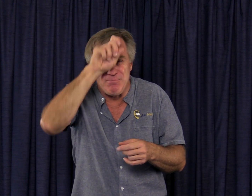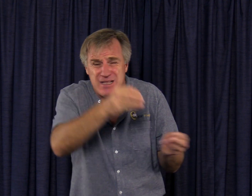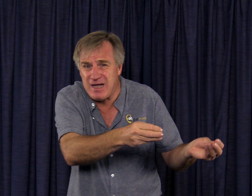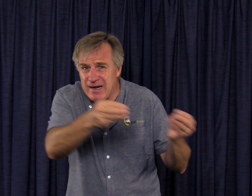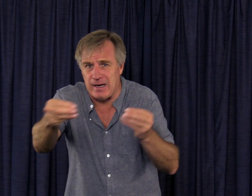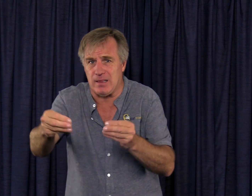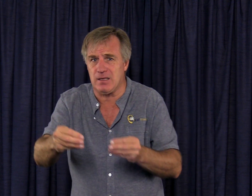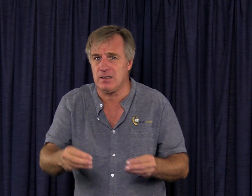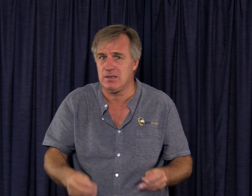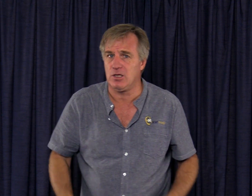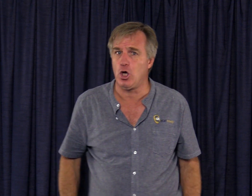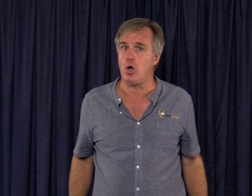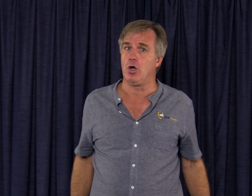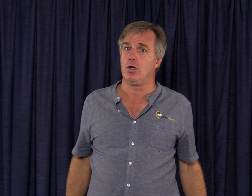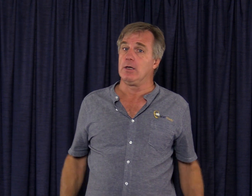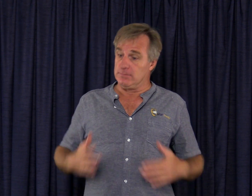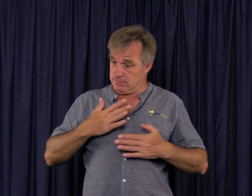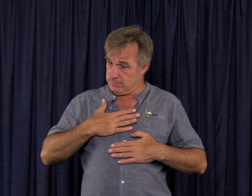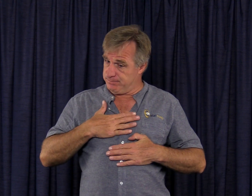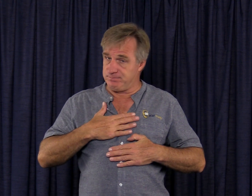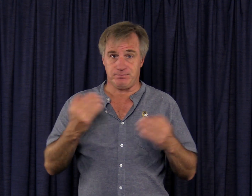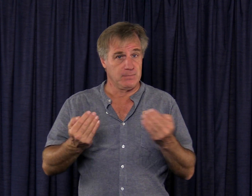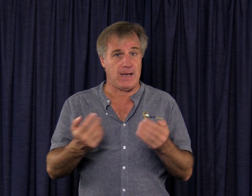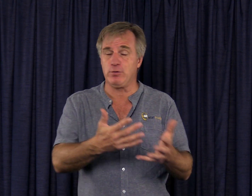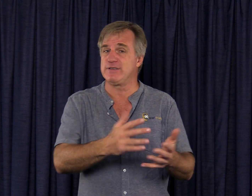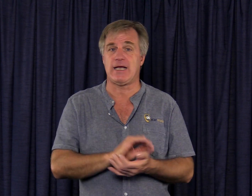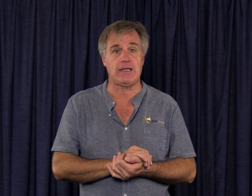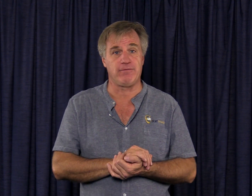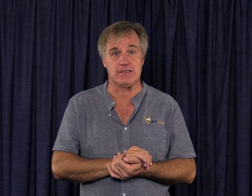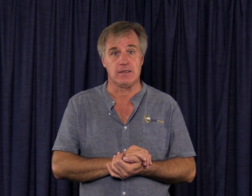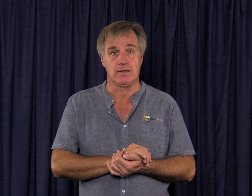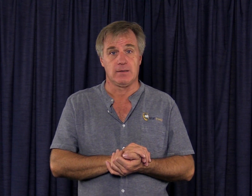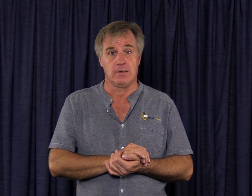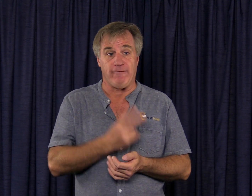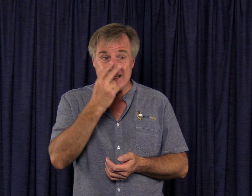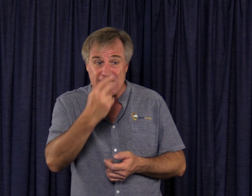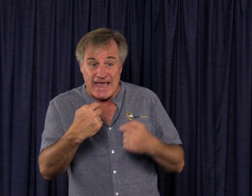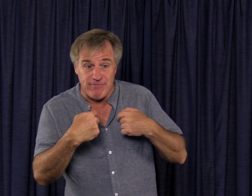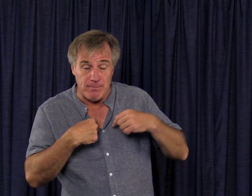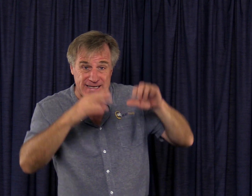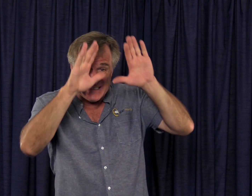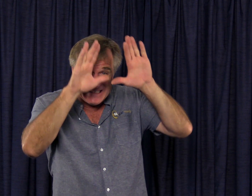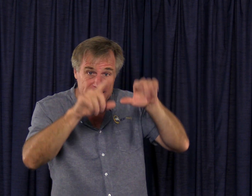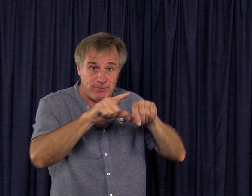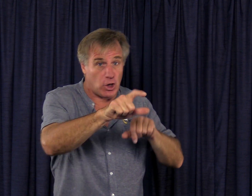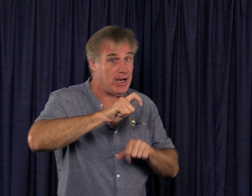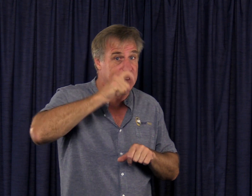Egipte kan red. Ja, ek moet versigtig wees. Want dit lyk vir my die seën van hulle Here